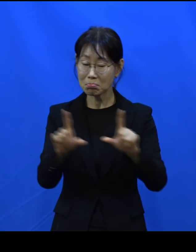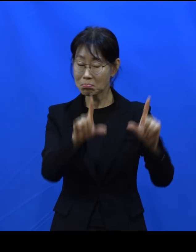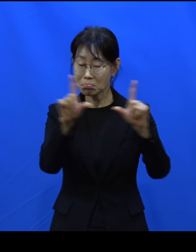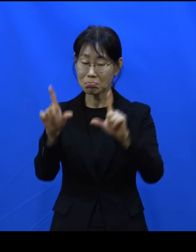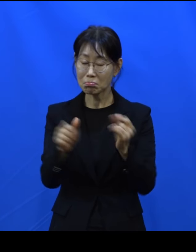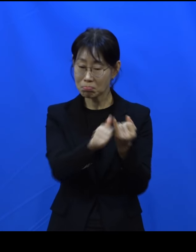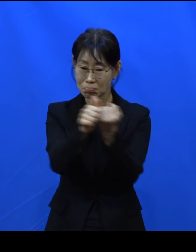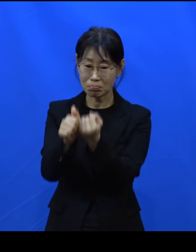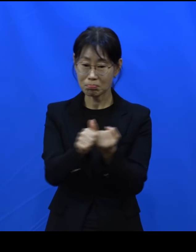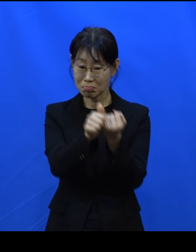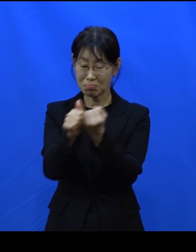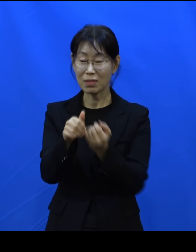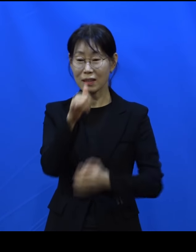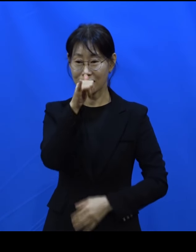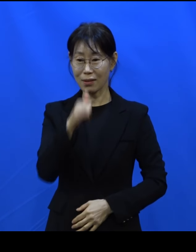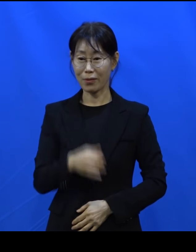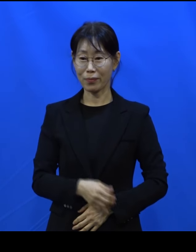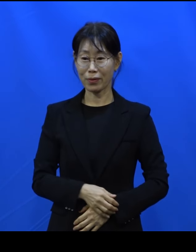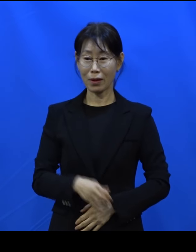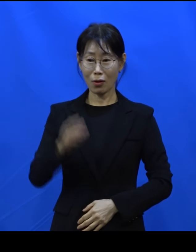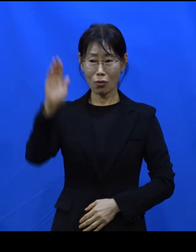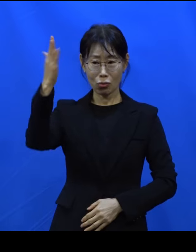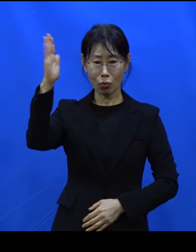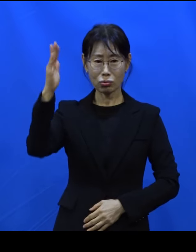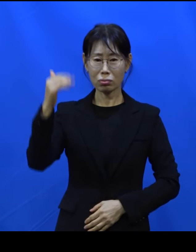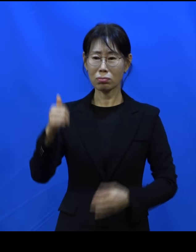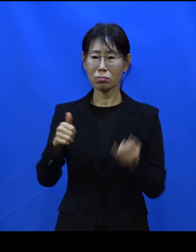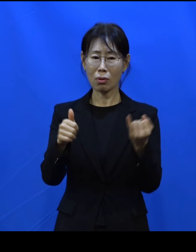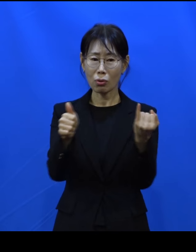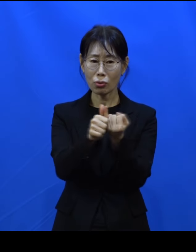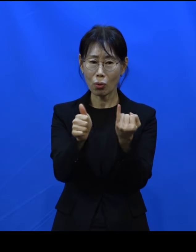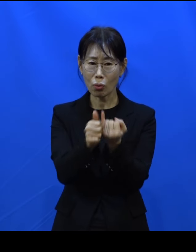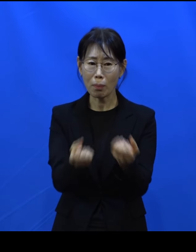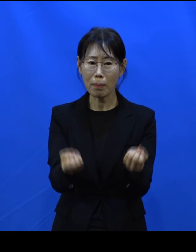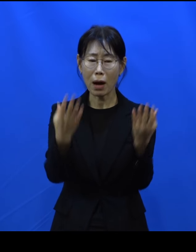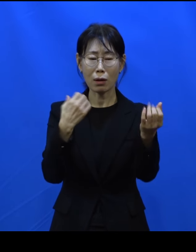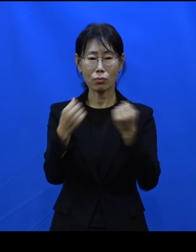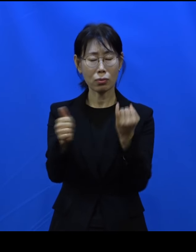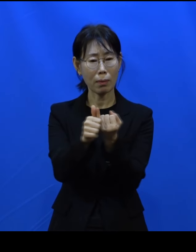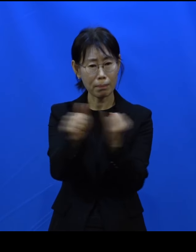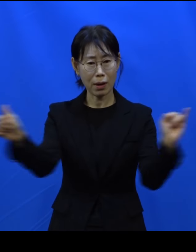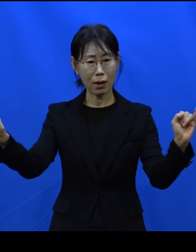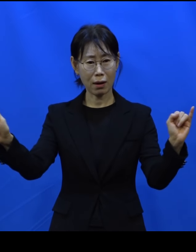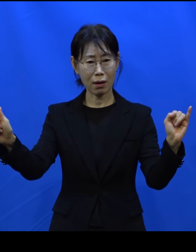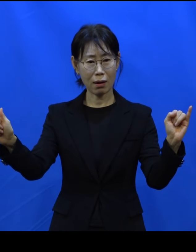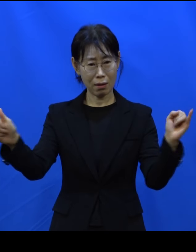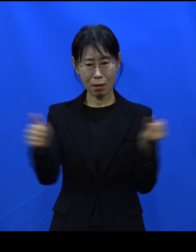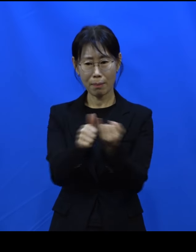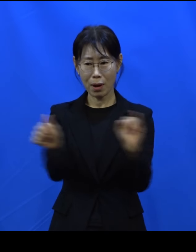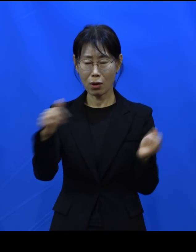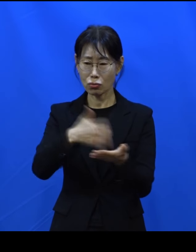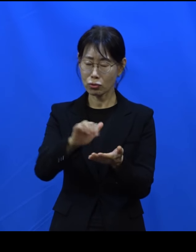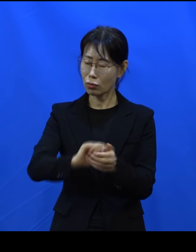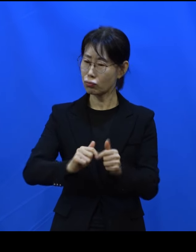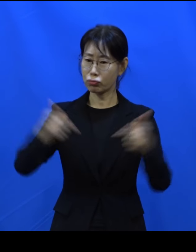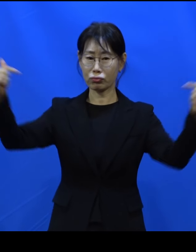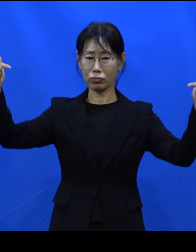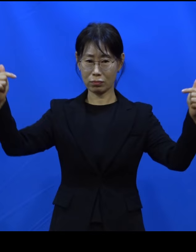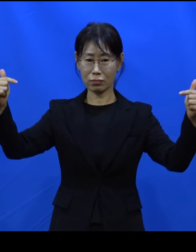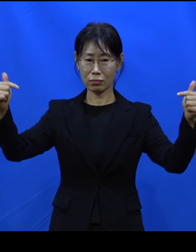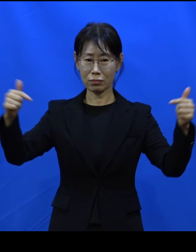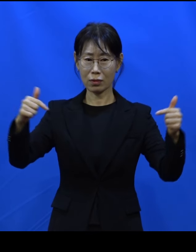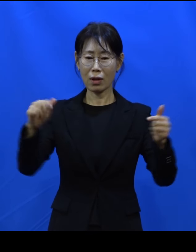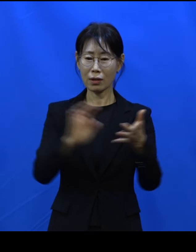실제로 오늘날 결혼해서 실패하는 케이스가 참 많아졌어요. 급속도로 증가한 이혼율, 우리나라도 예외가 아닙니다. 그리스도인